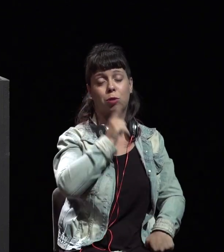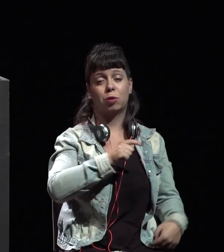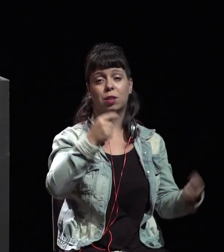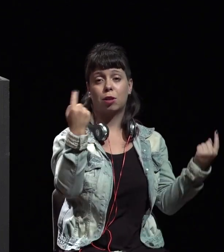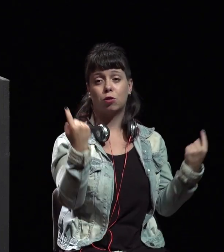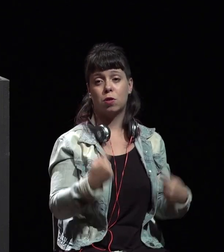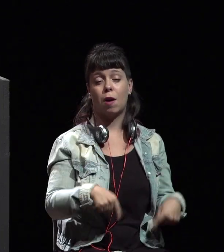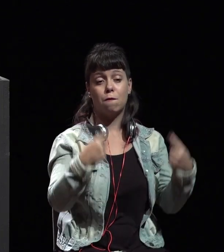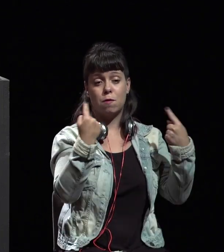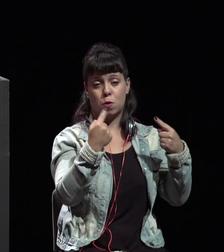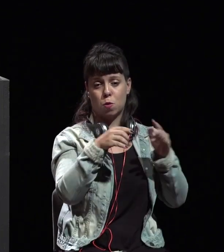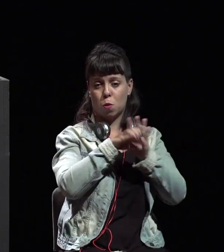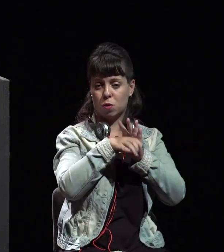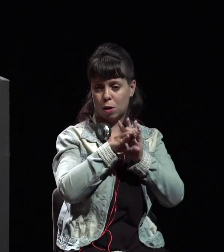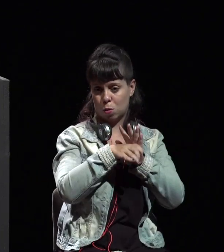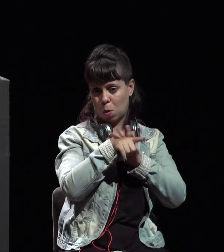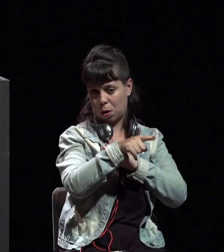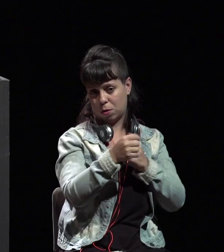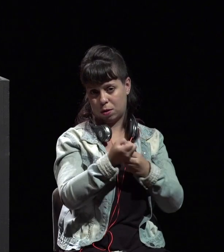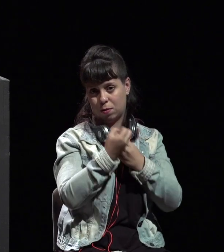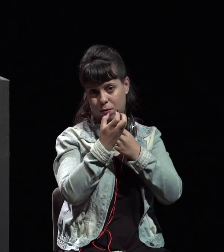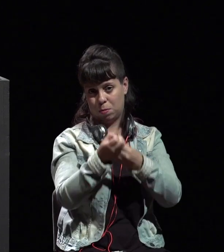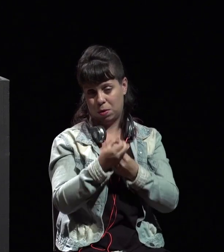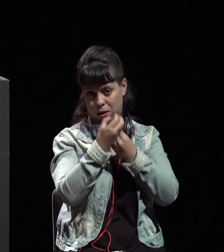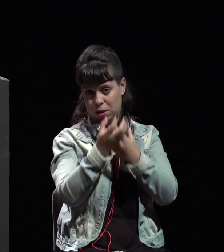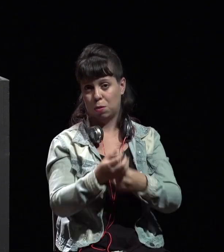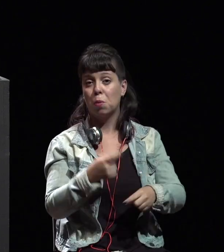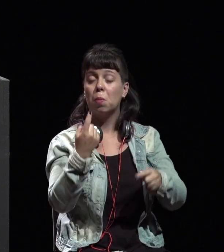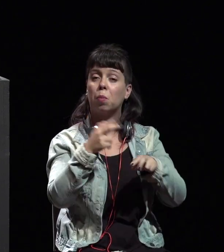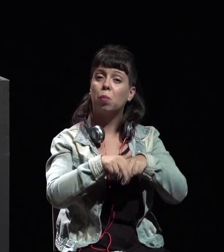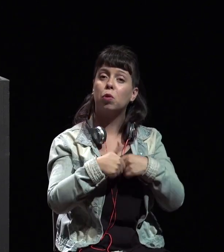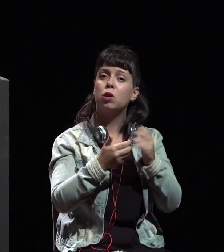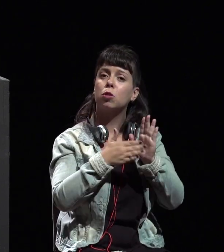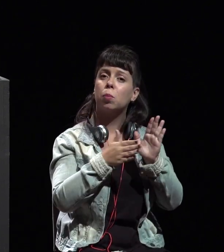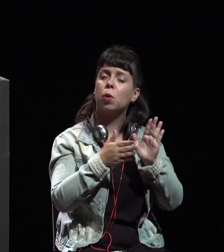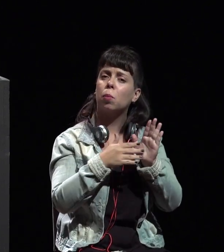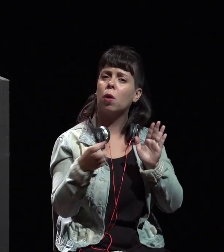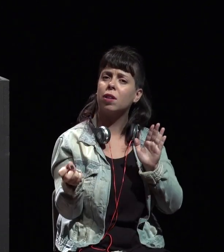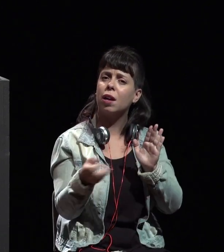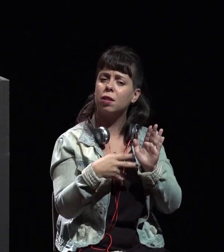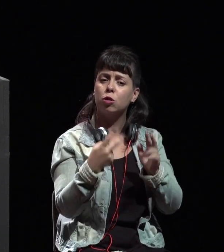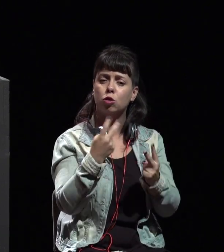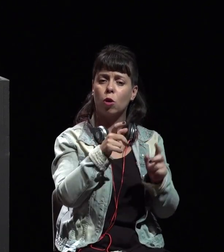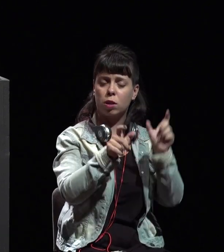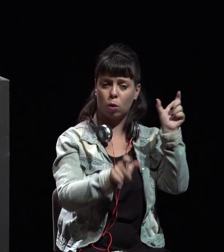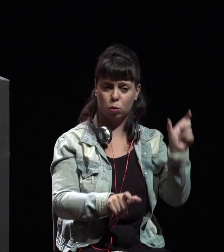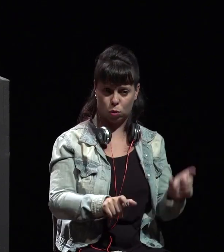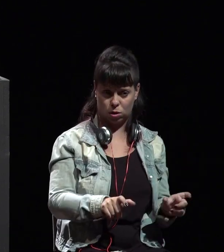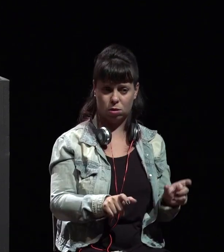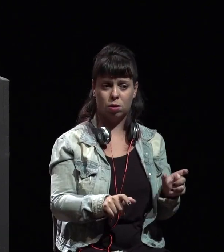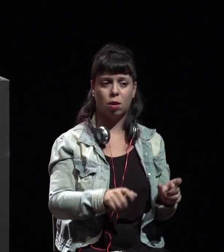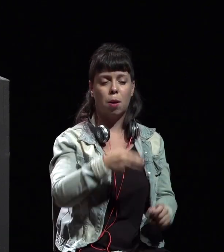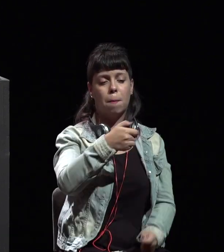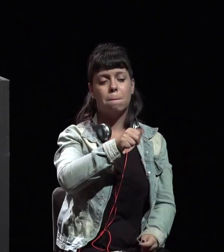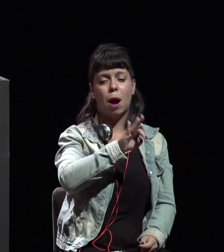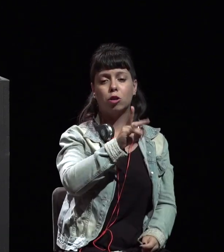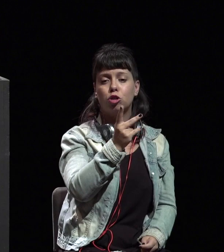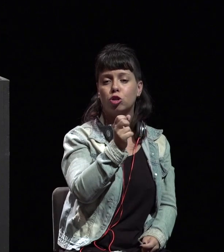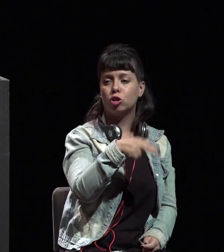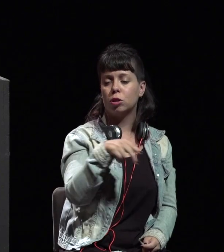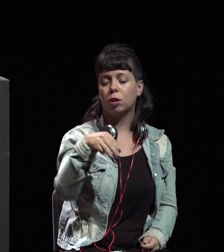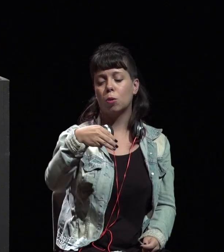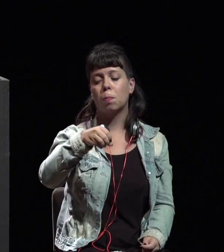da comparação. É nesse ponto que se tornam relevantes as propostas recentes de dois autores, Martin Hobart e o Morten